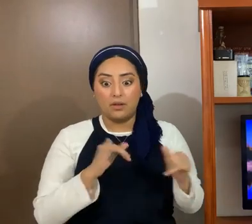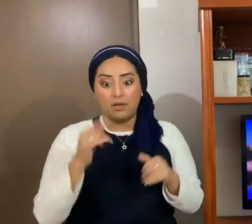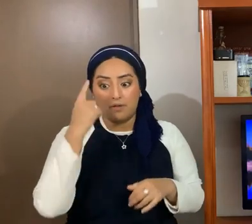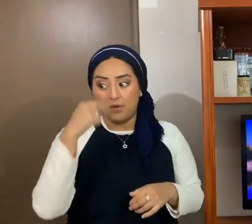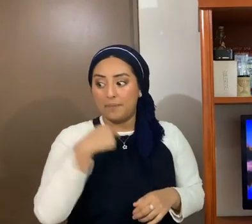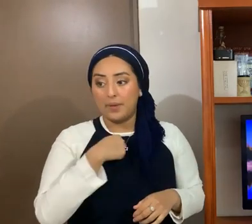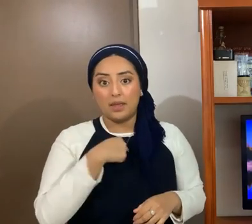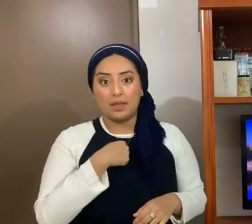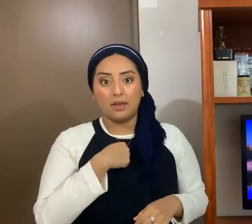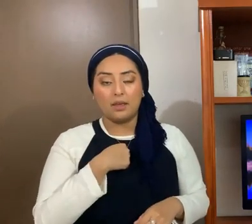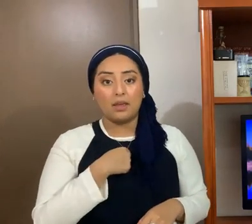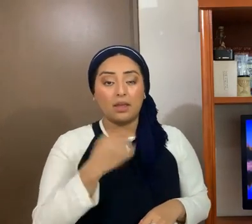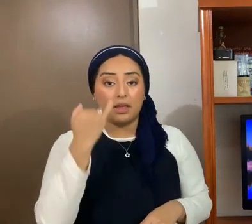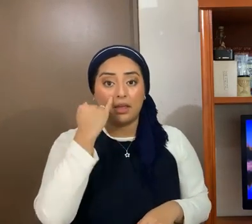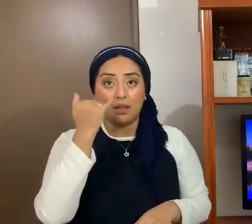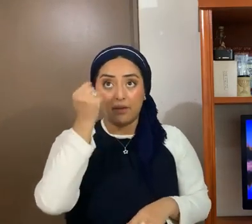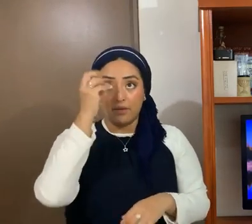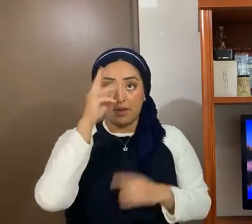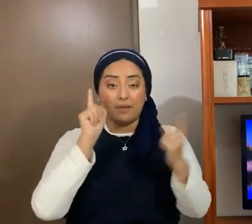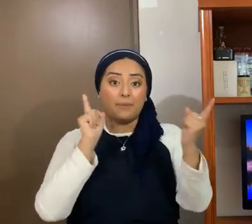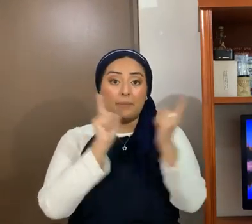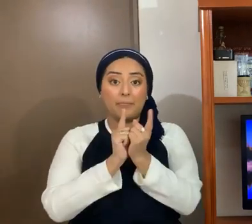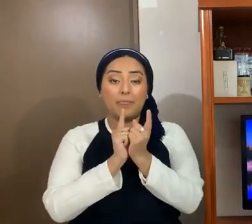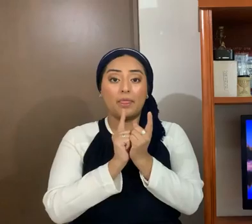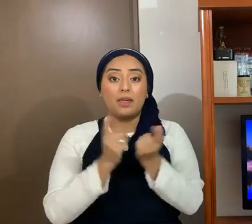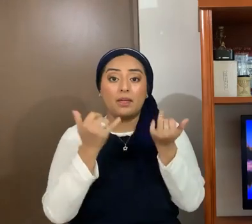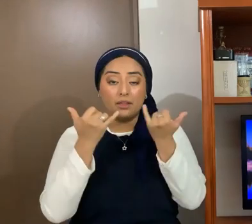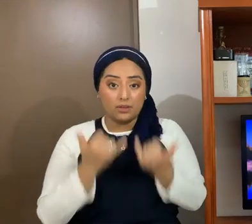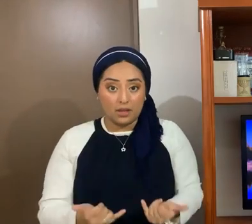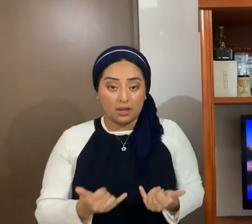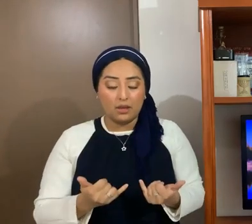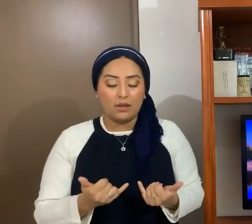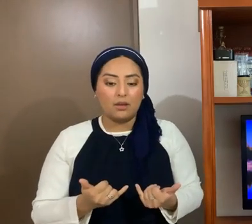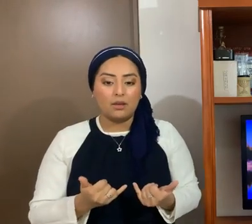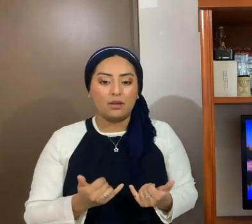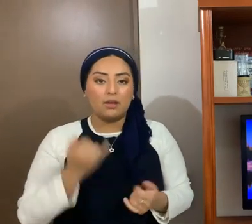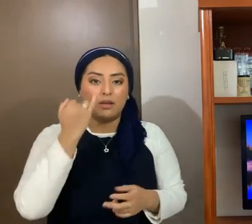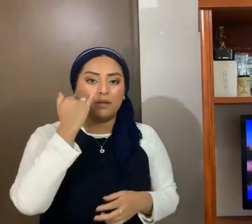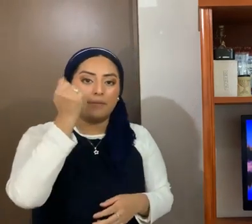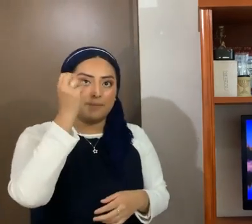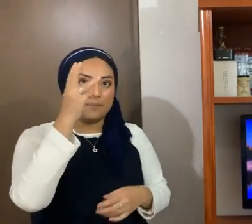tengo que aplicar. Si Yahshua nos visitara hoy,